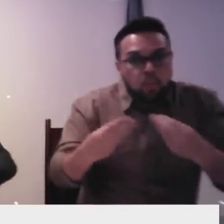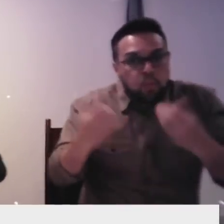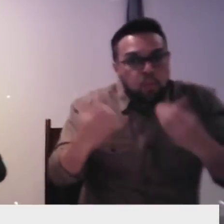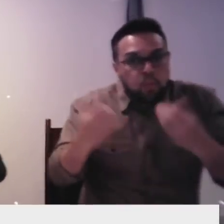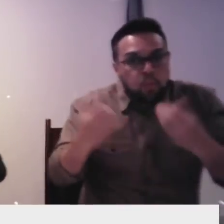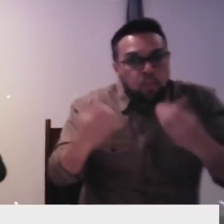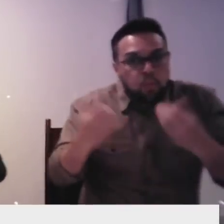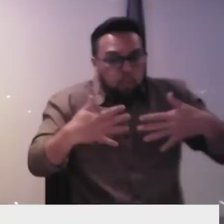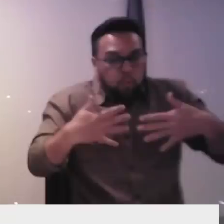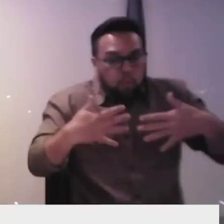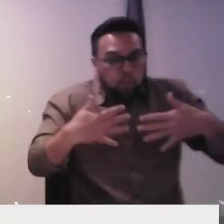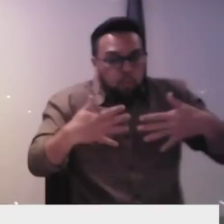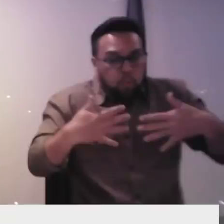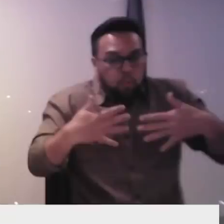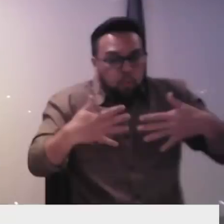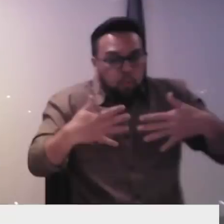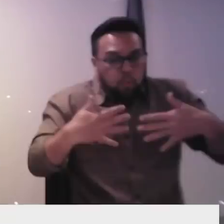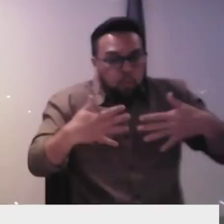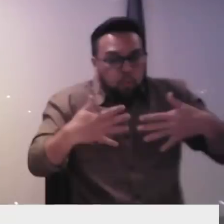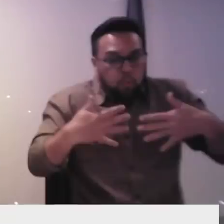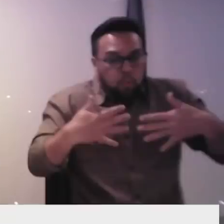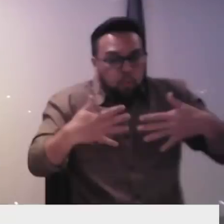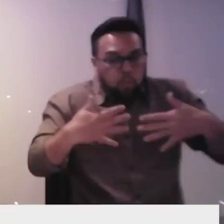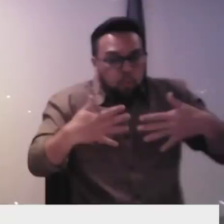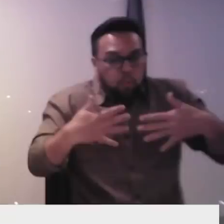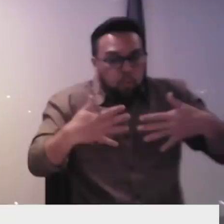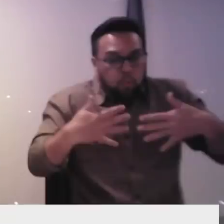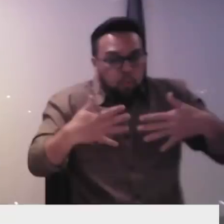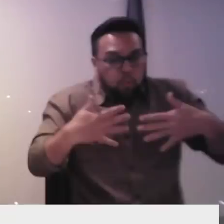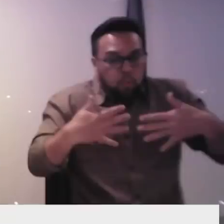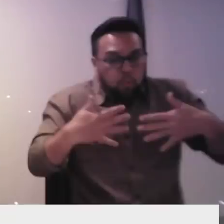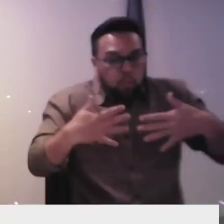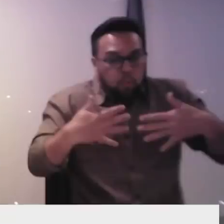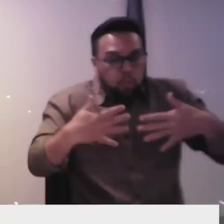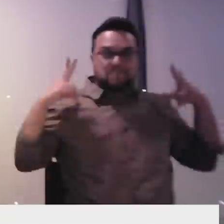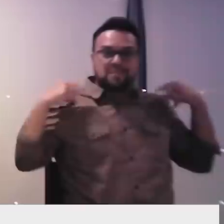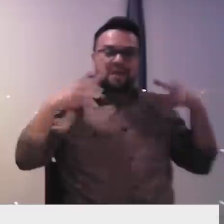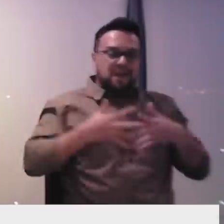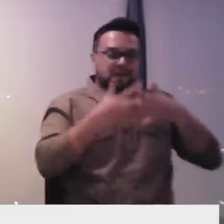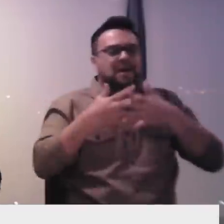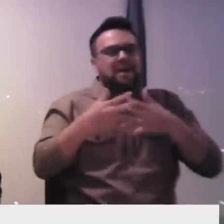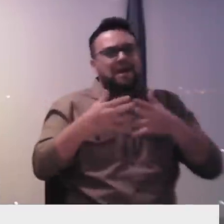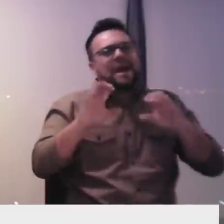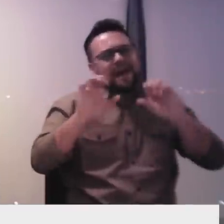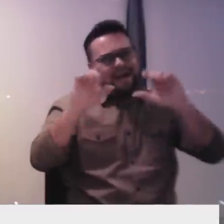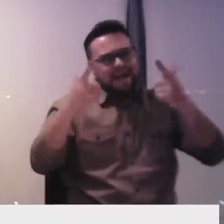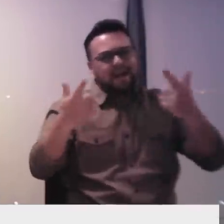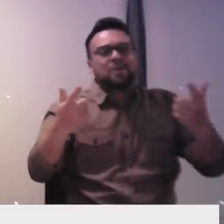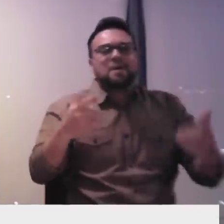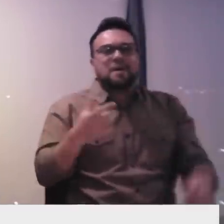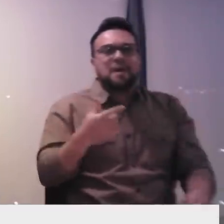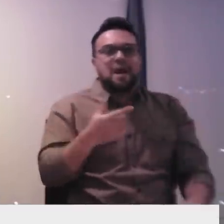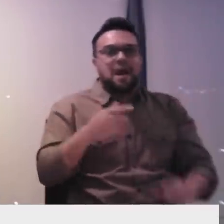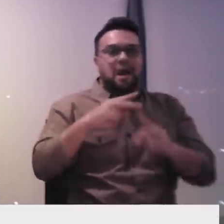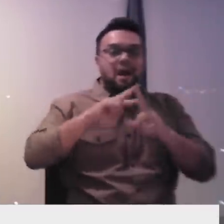Lógico, estão chateados com esse novo caminhoneiro. Tá? Lógico, estão chateados com esse novo